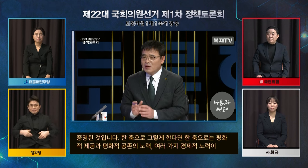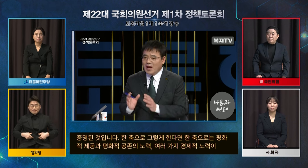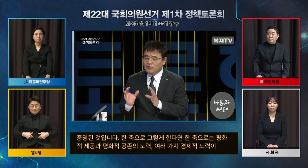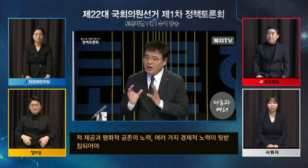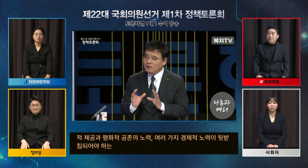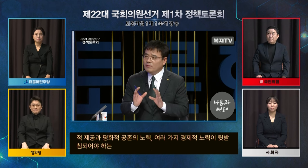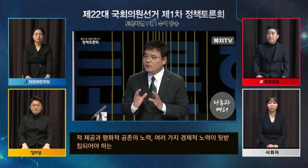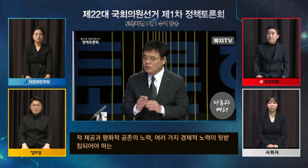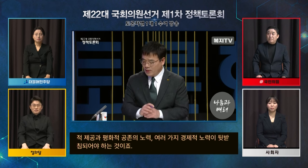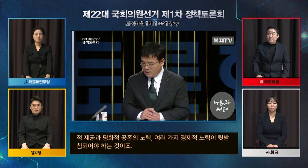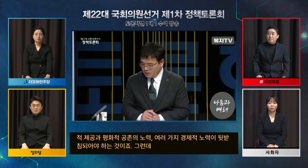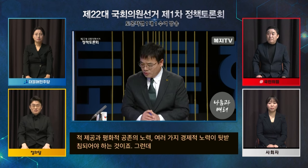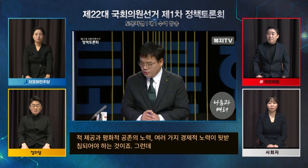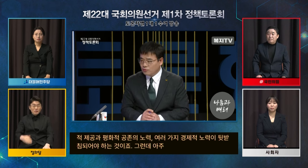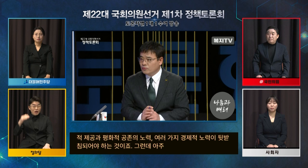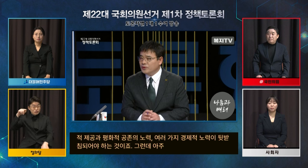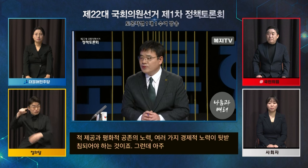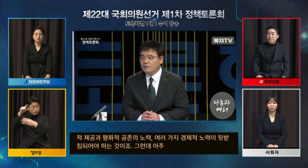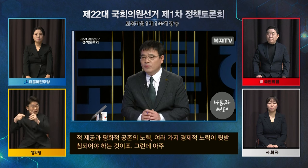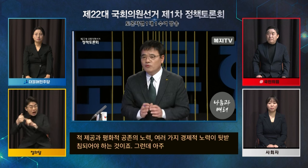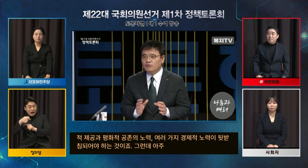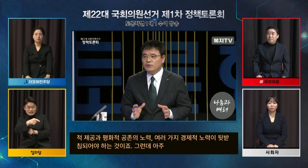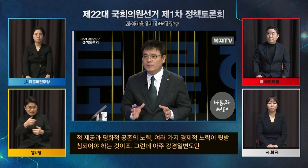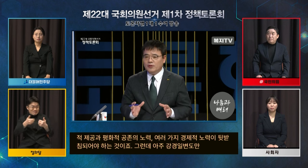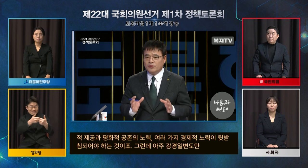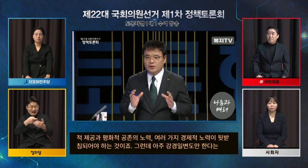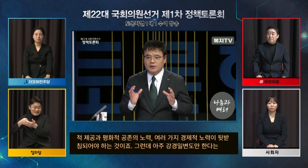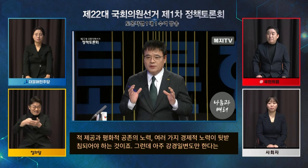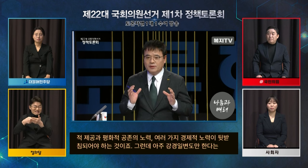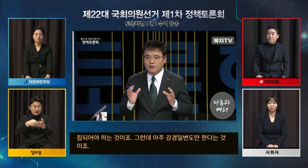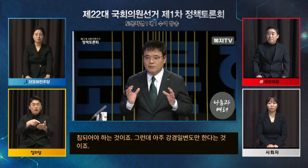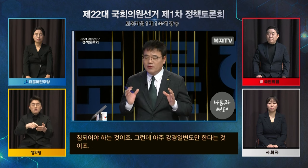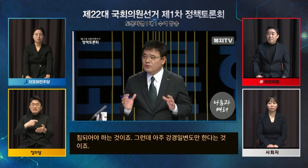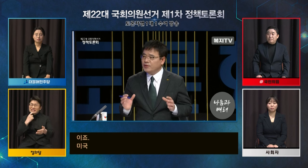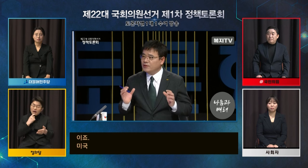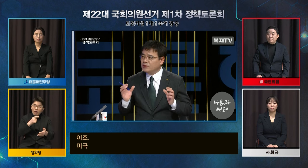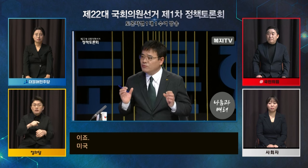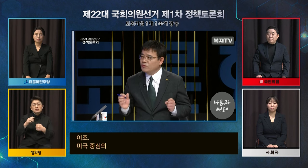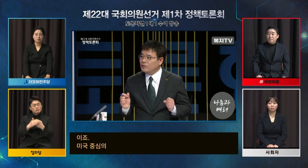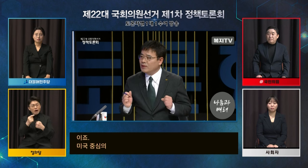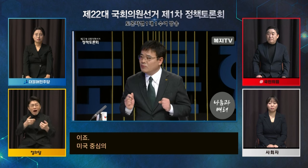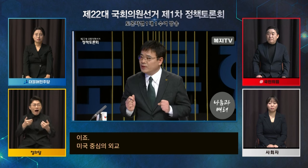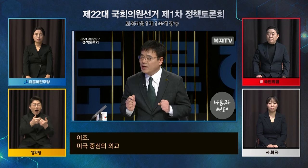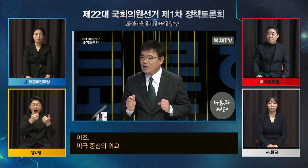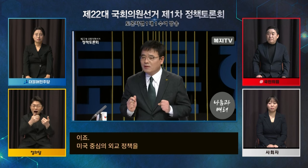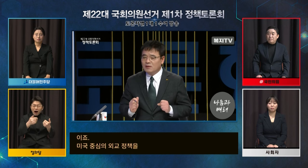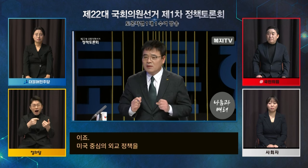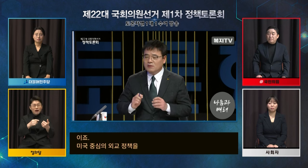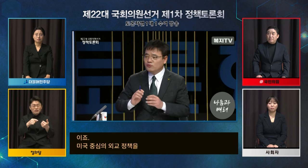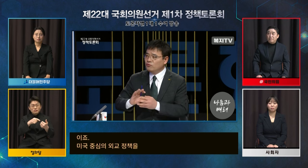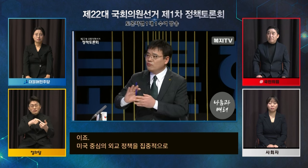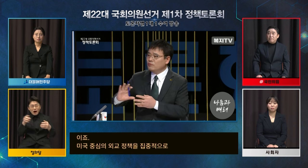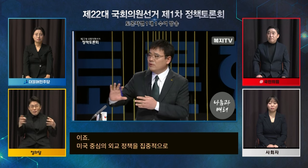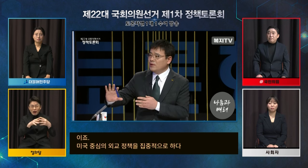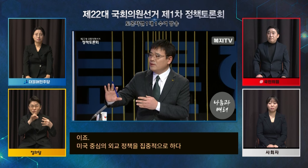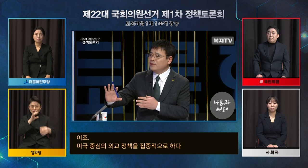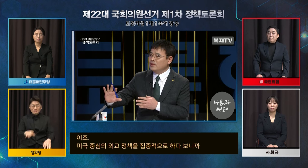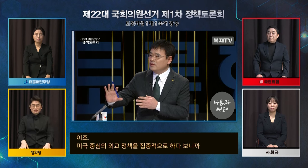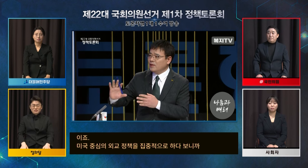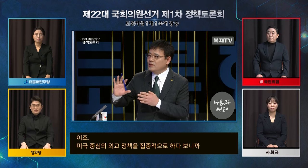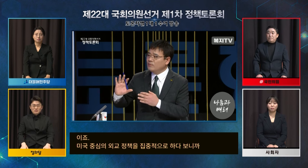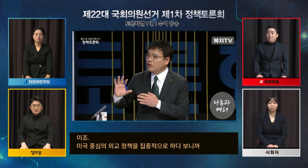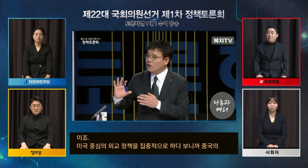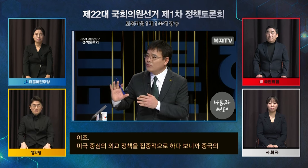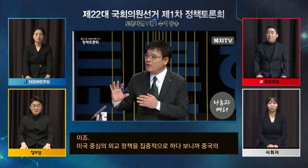아주 강경율변도로만 한다는 것이죠. 두 번째는 미국 중심의 어떤 외교 정책을 집중적으로 하다 보니까 중국의